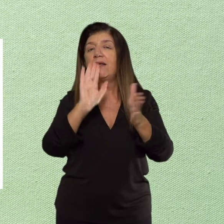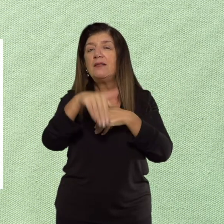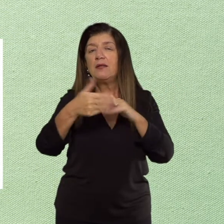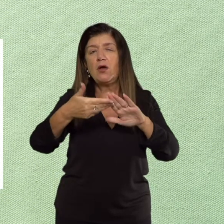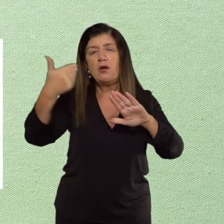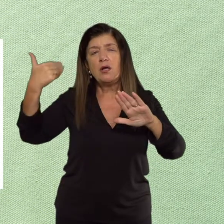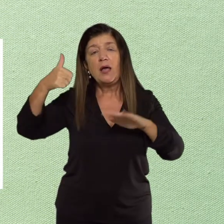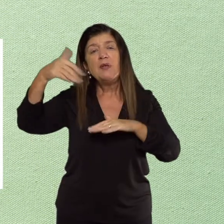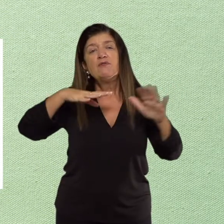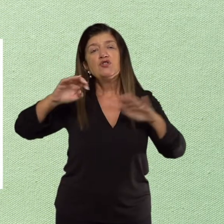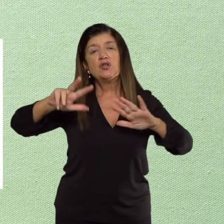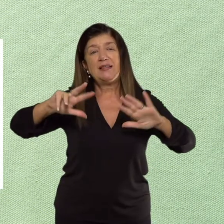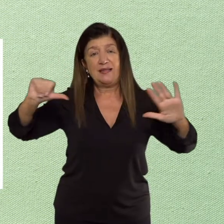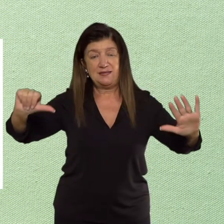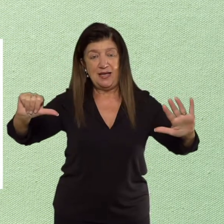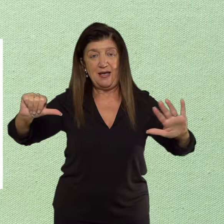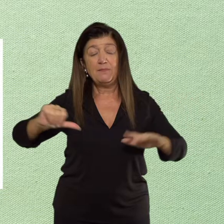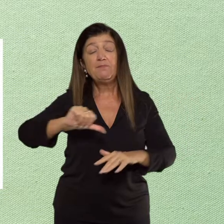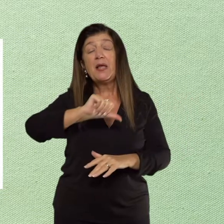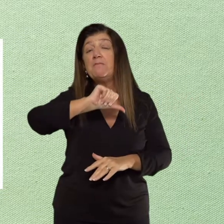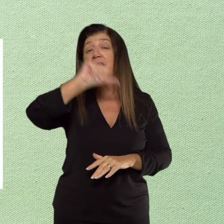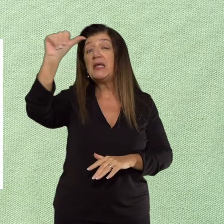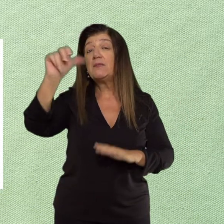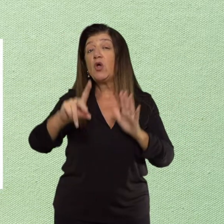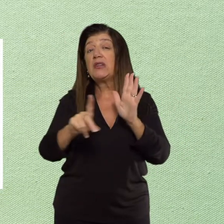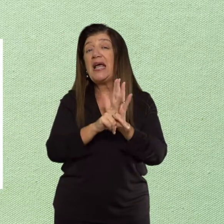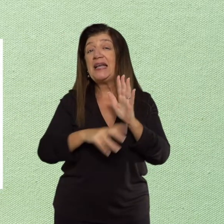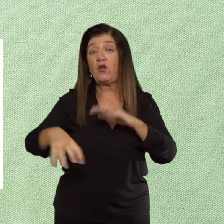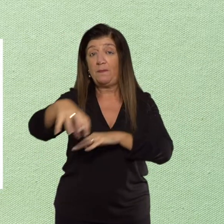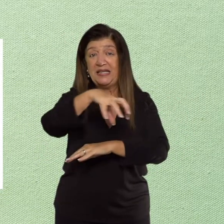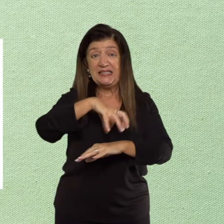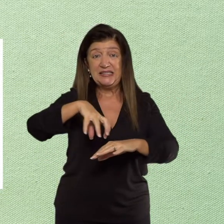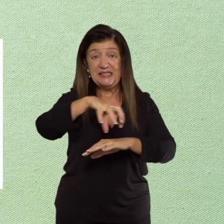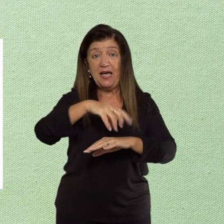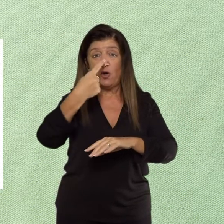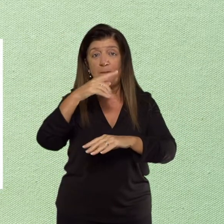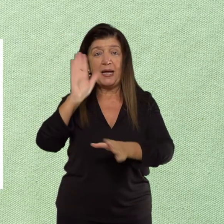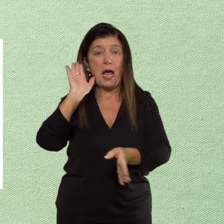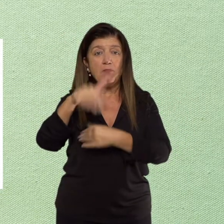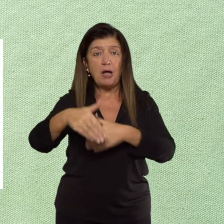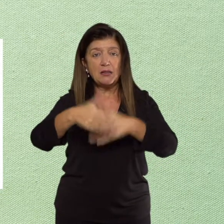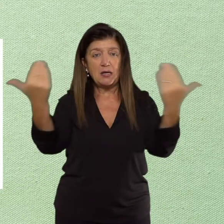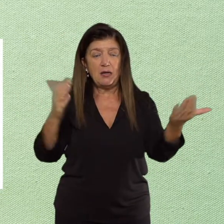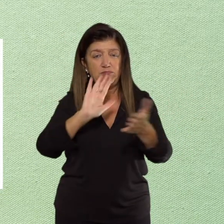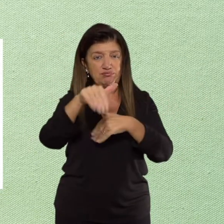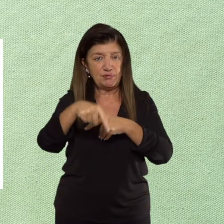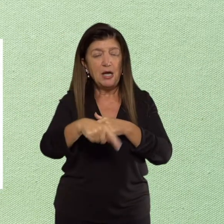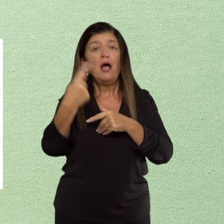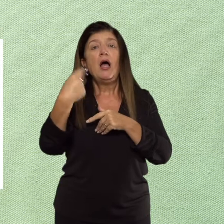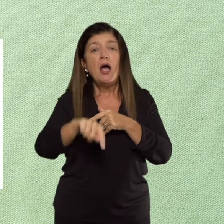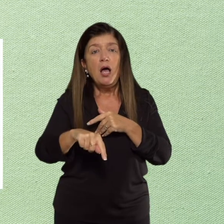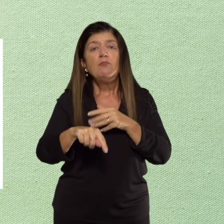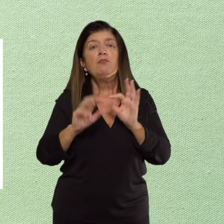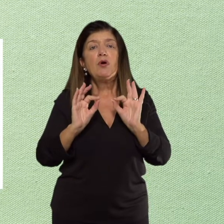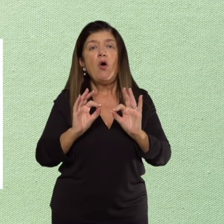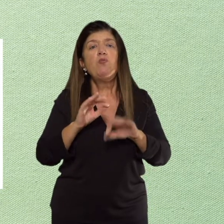primo decreto ministeriale sull'effettivo abbattimento delle barriere architettoniche è incentrato soprattutto sull'edilizia